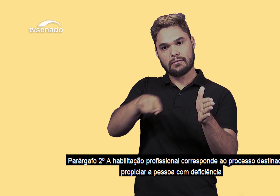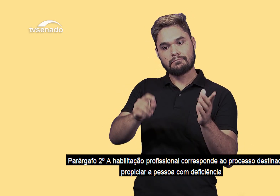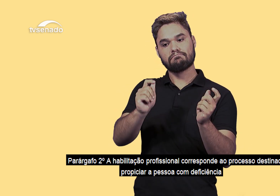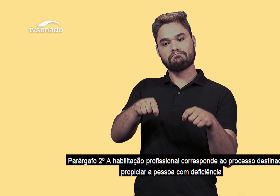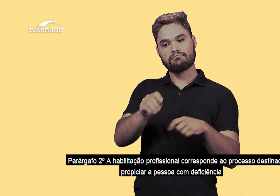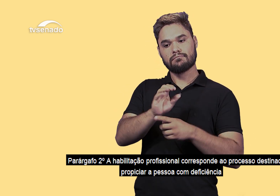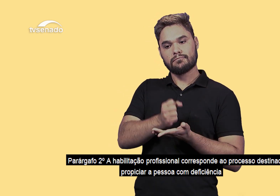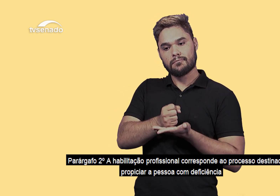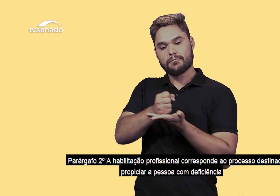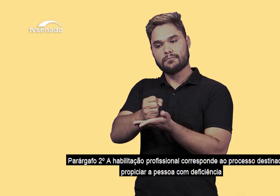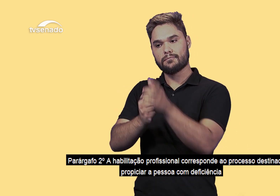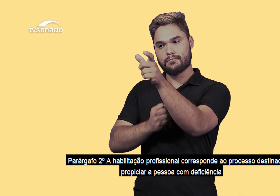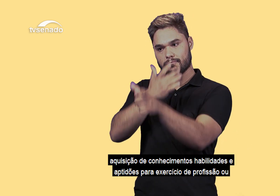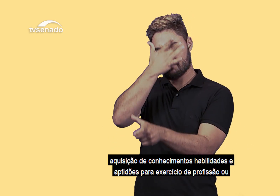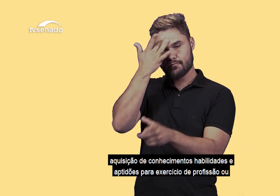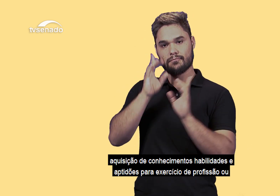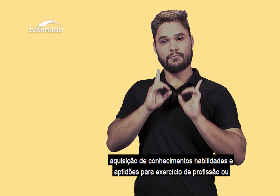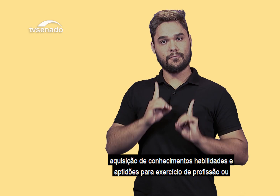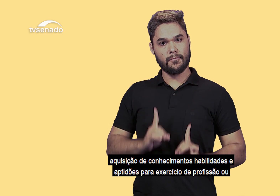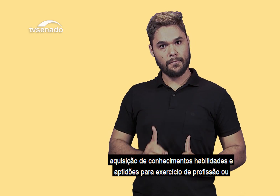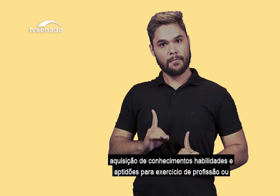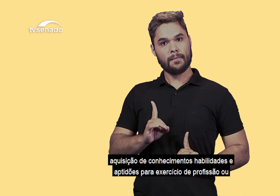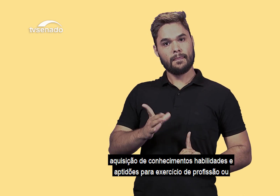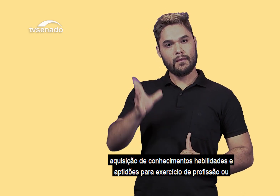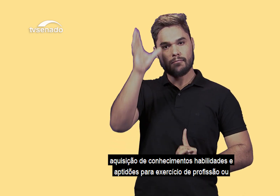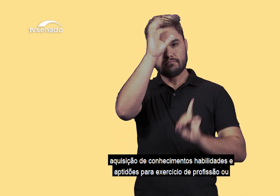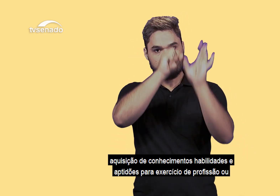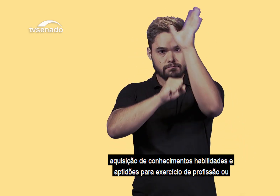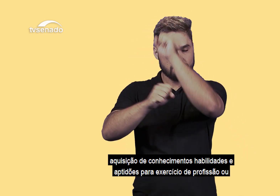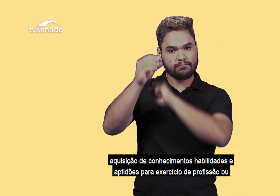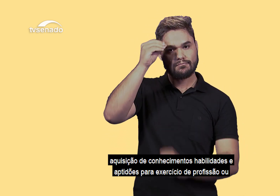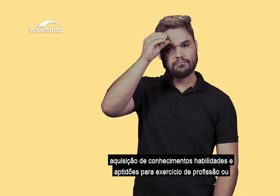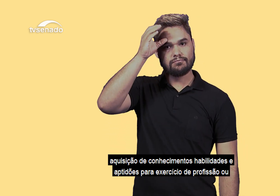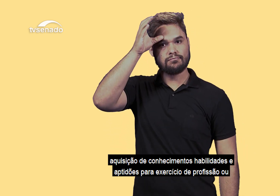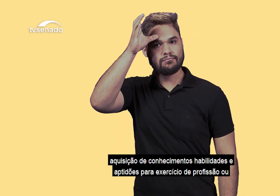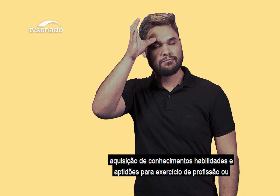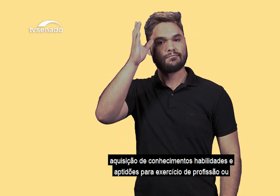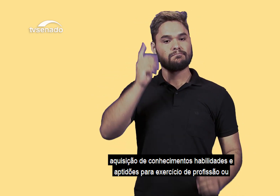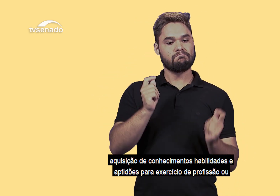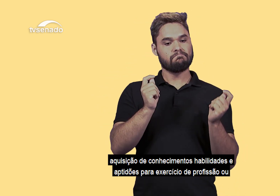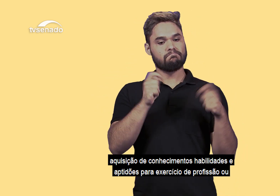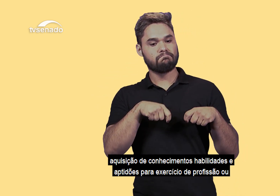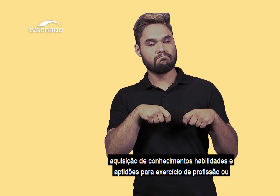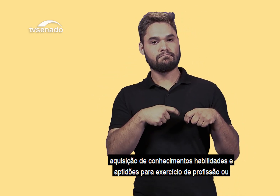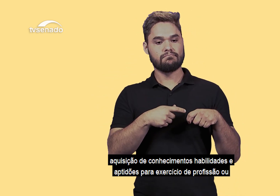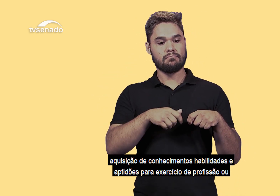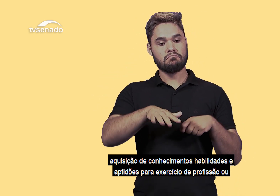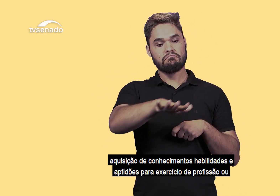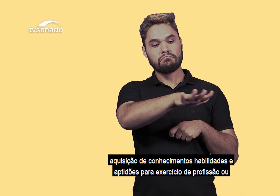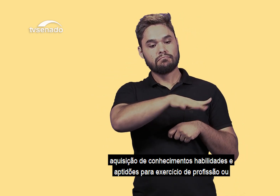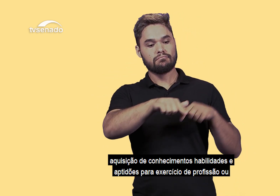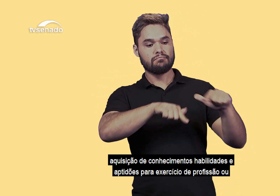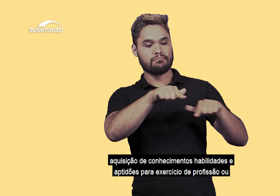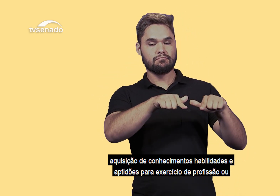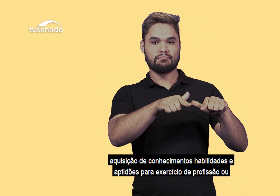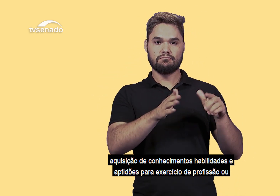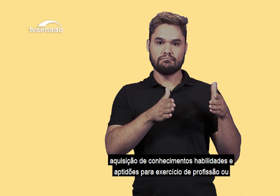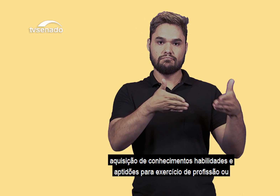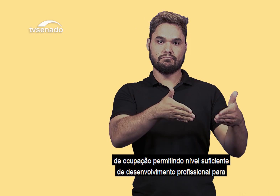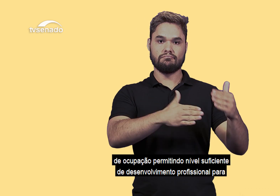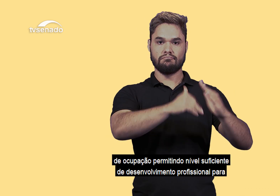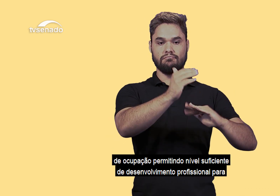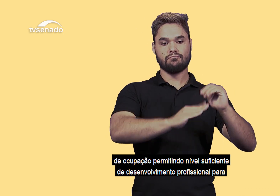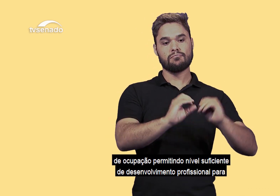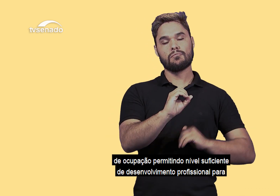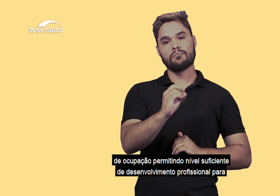a propiciar à pessoa com deficiência aquisição de conhecimentos, habilidades e aptidões para exercício de profissão